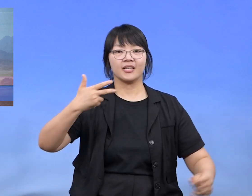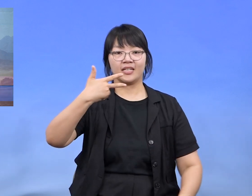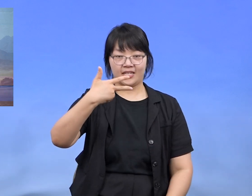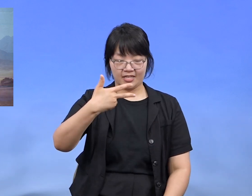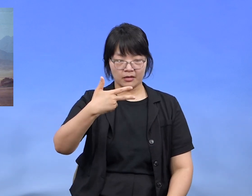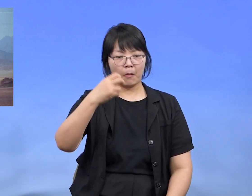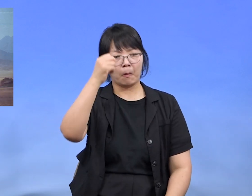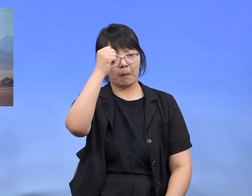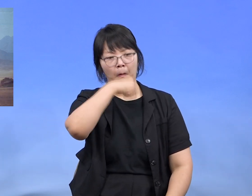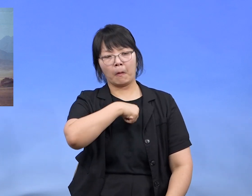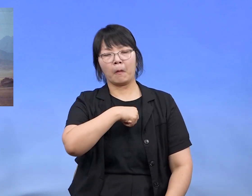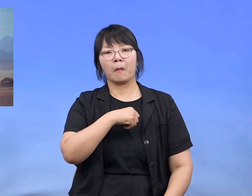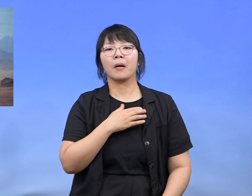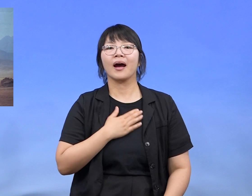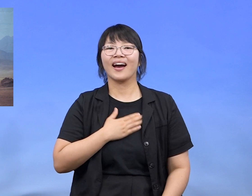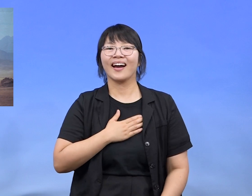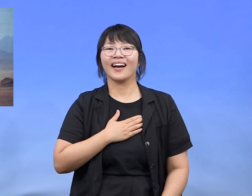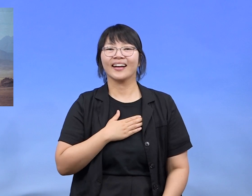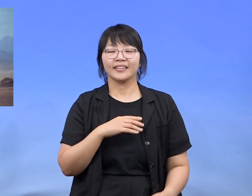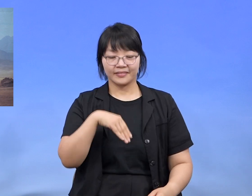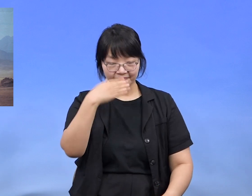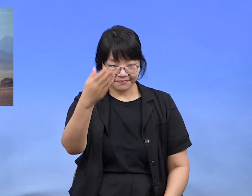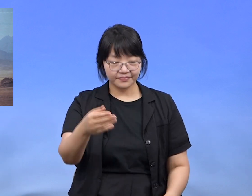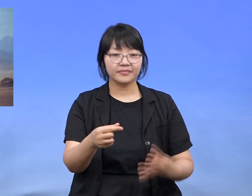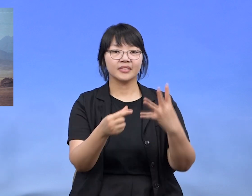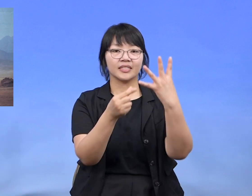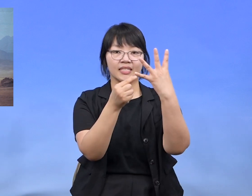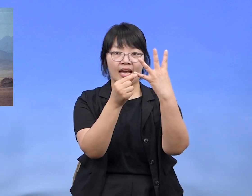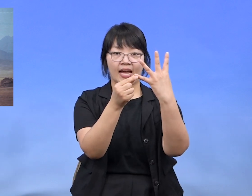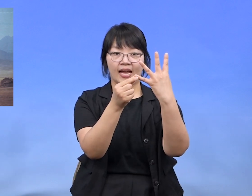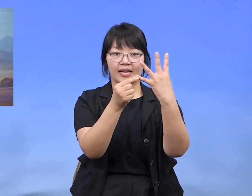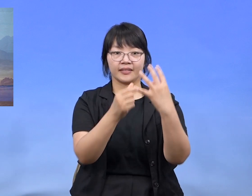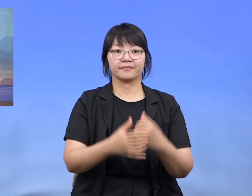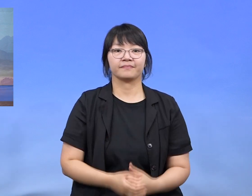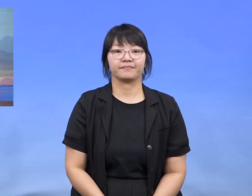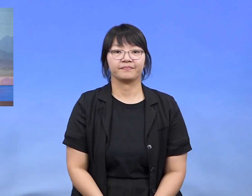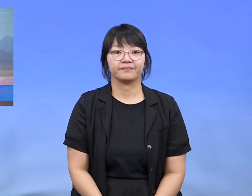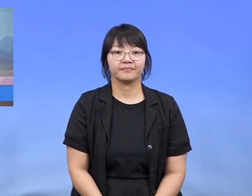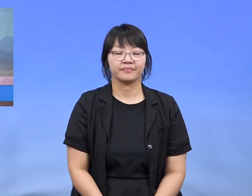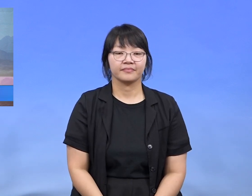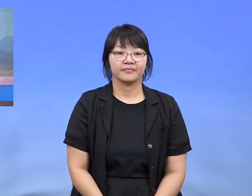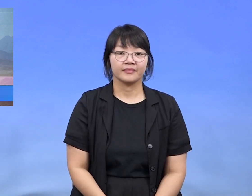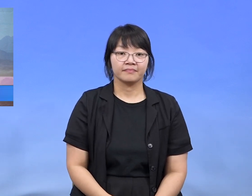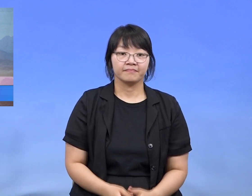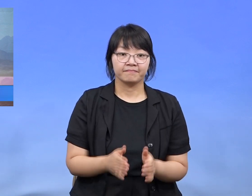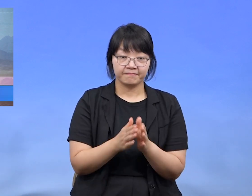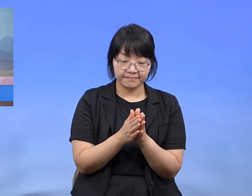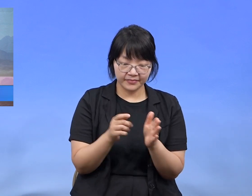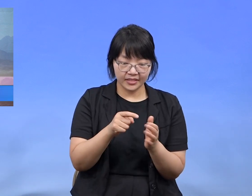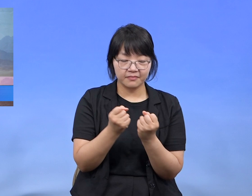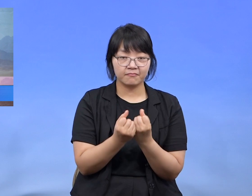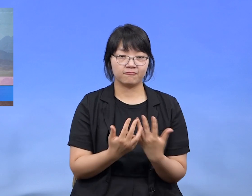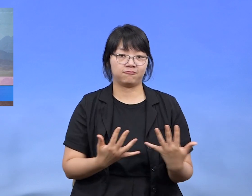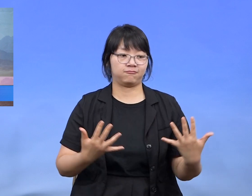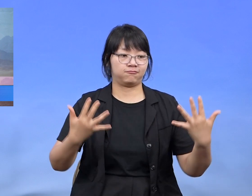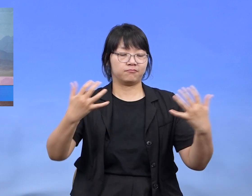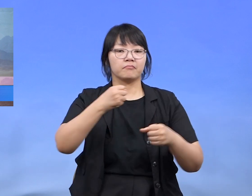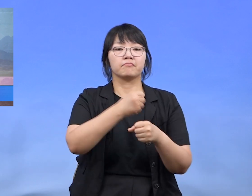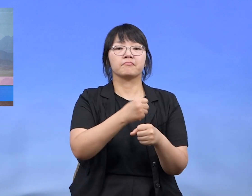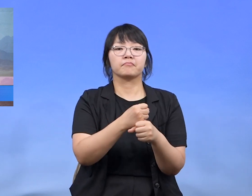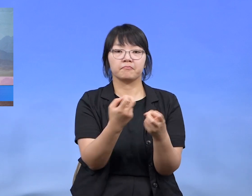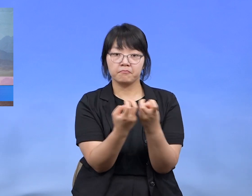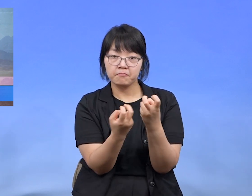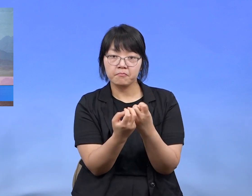있습니다. 이어지는 4절의 말씀입니다. 본문 4절 읽습니다. 시작. 이 등잔대의